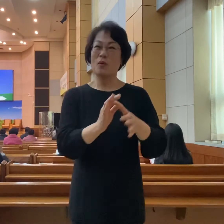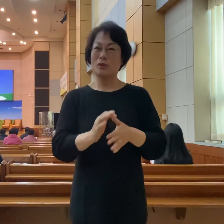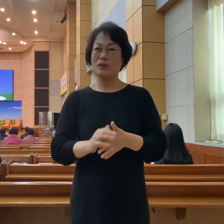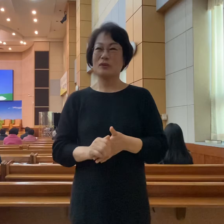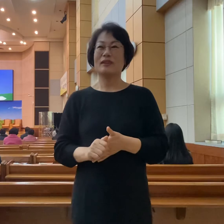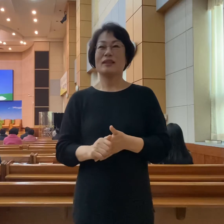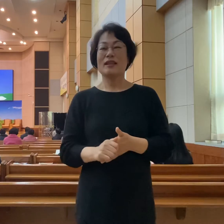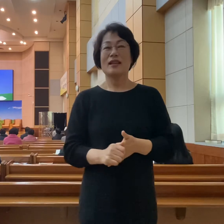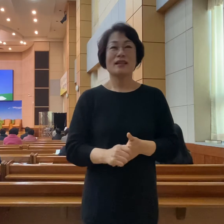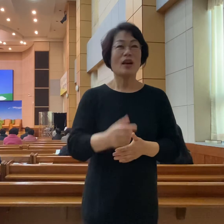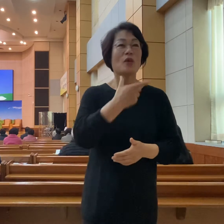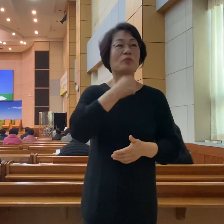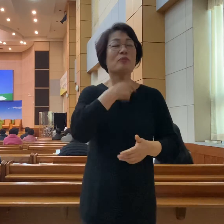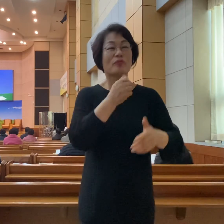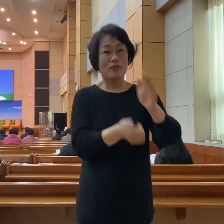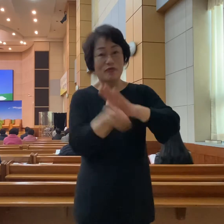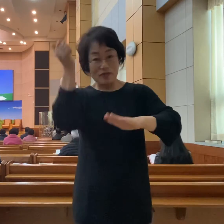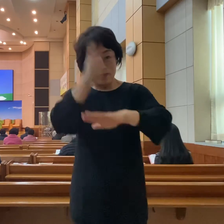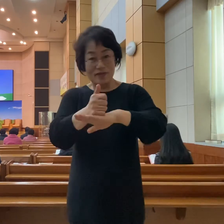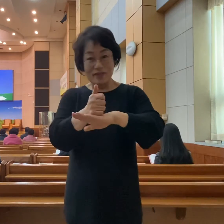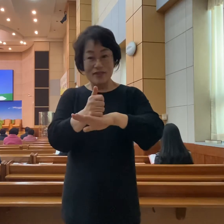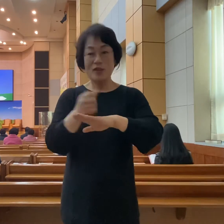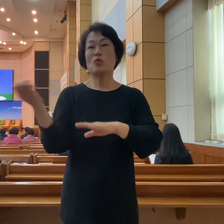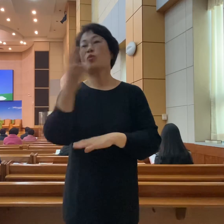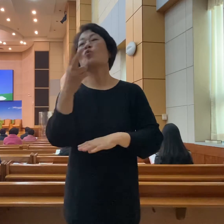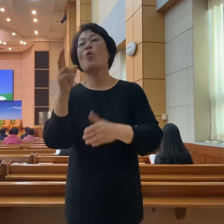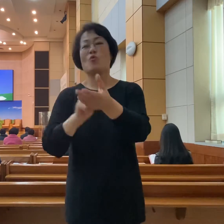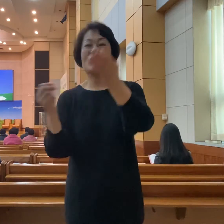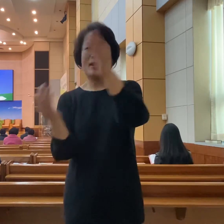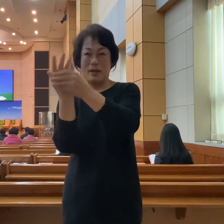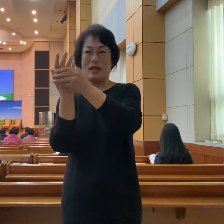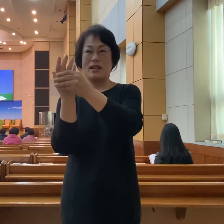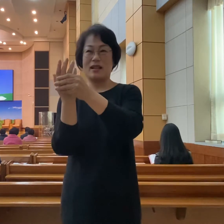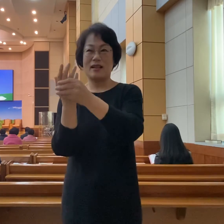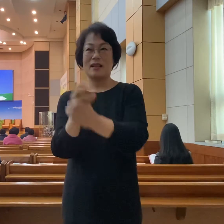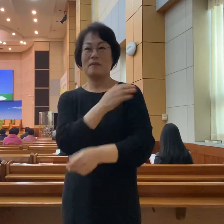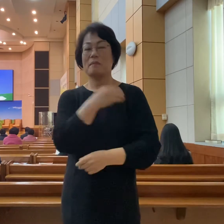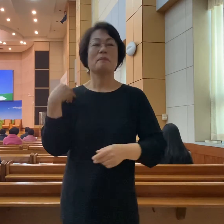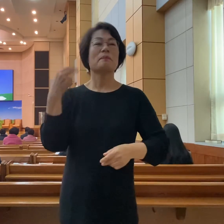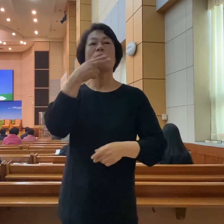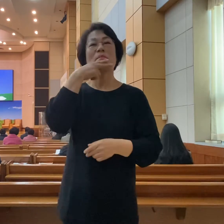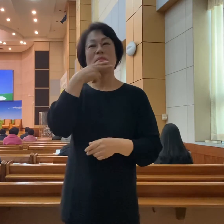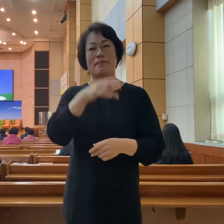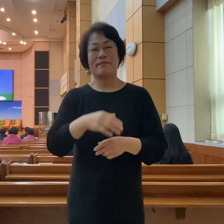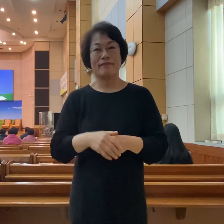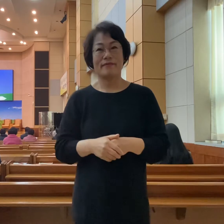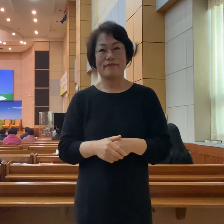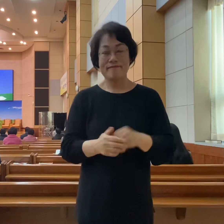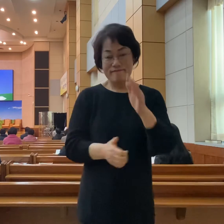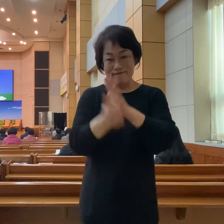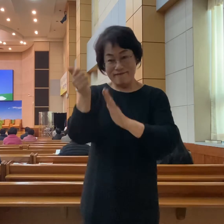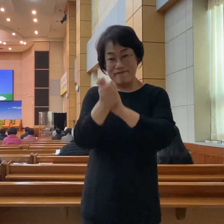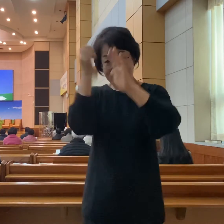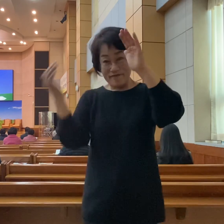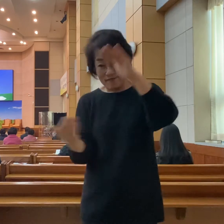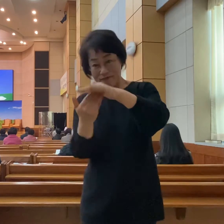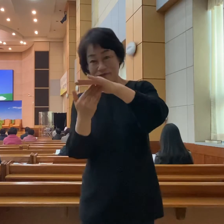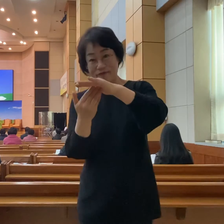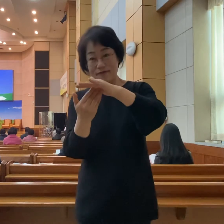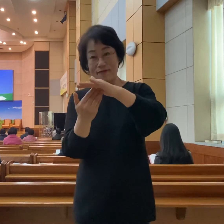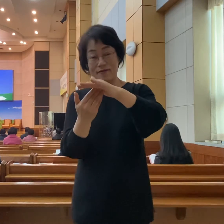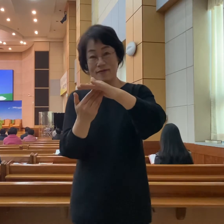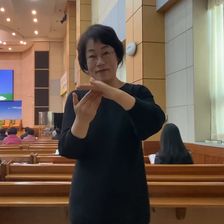소원을 이루었는데 알고 보니까 이게 또 이제 만족이 안 되고, 이 소원을 이루었는데 이게